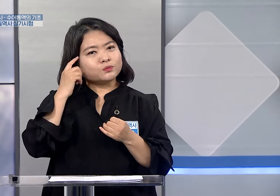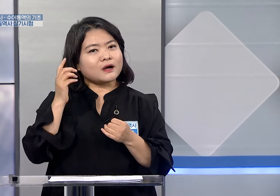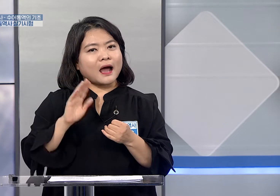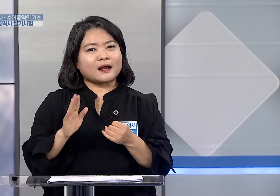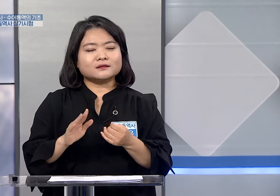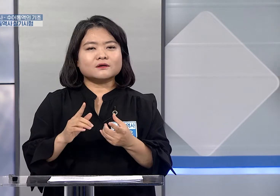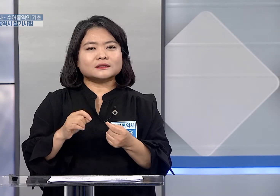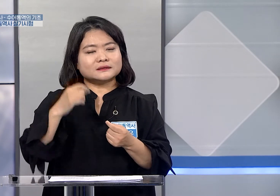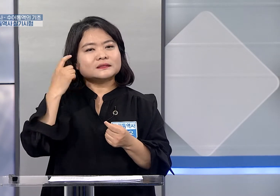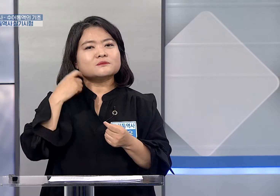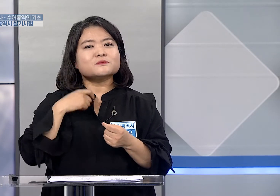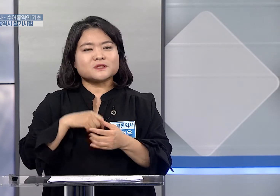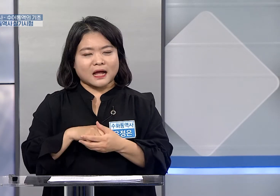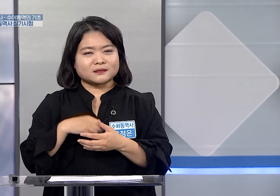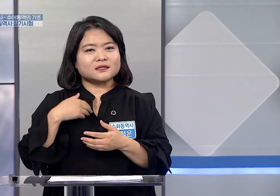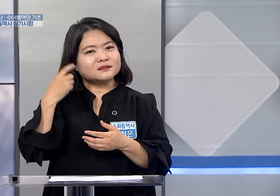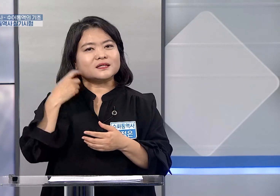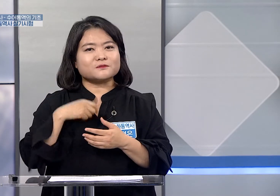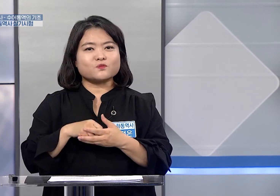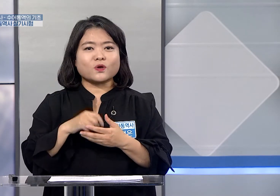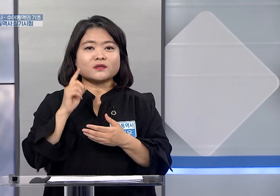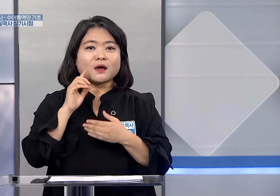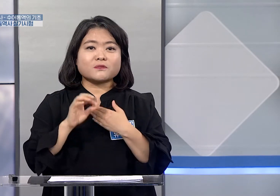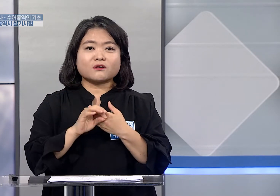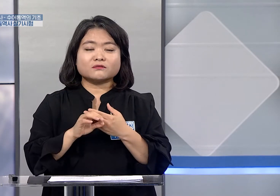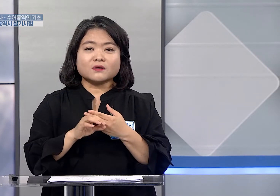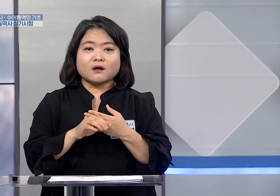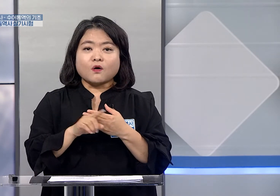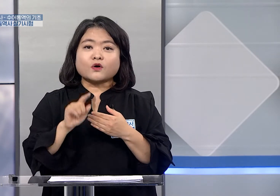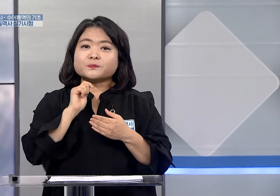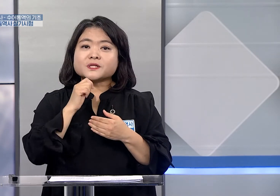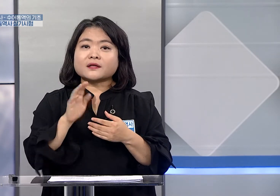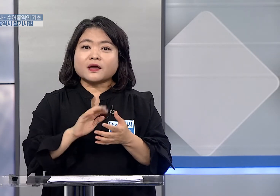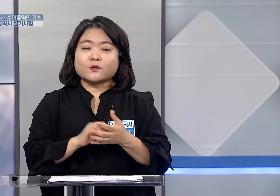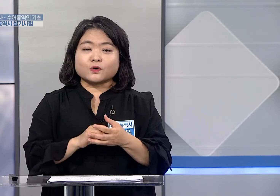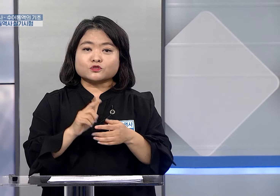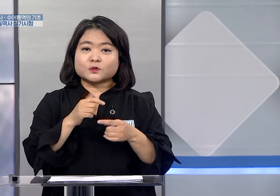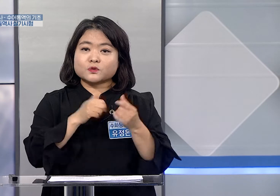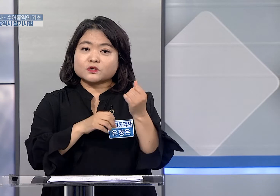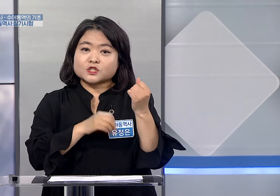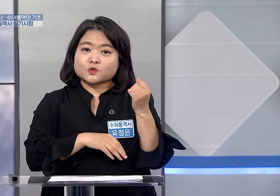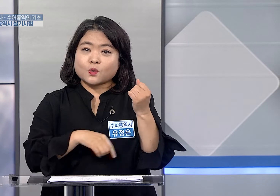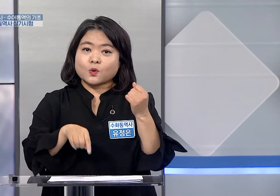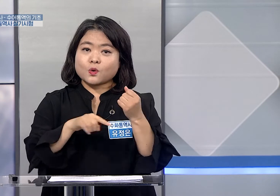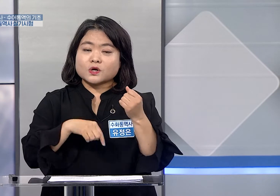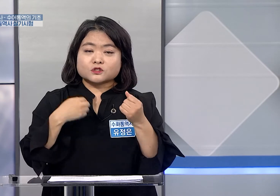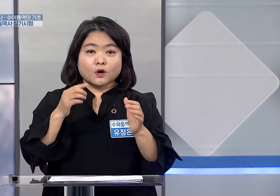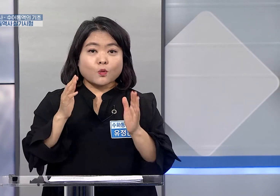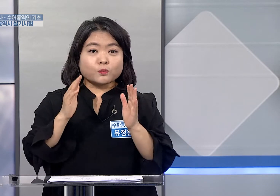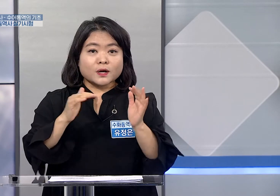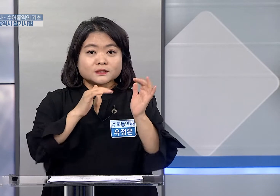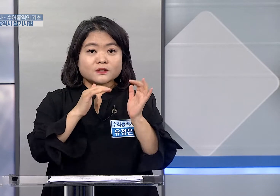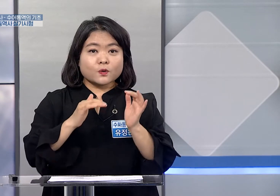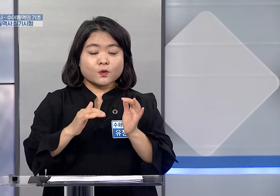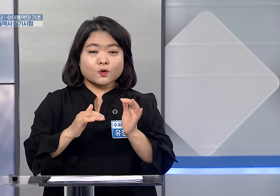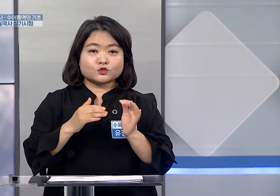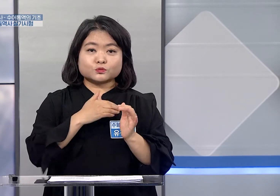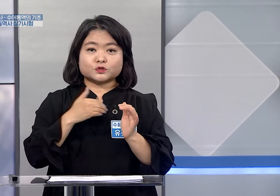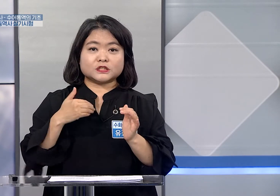안 하는 것 같은 느낌입니다. 제 느낌. 왜냐하면 어렵지 않아요. 수화통역 기초 저랑 공부하신 내용